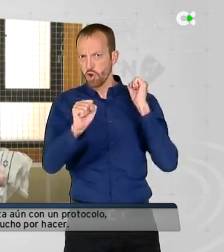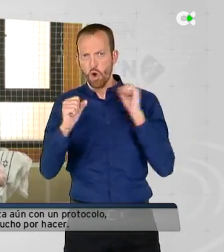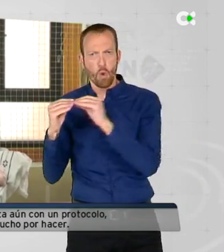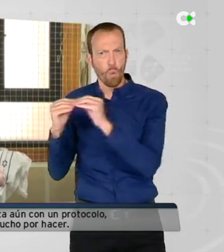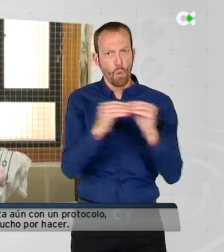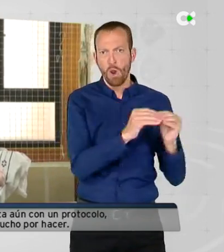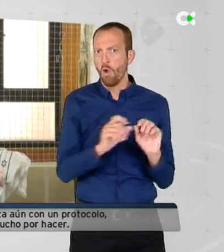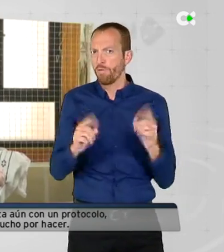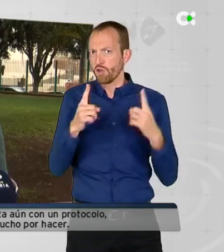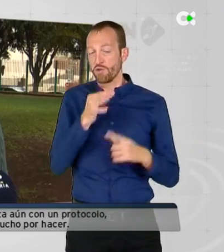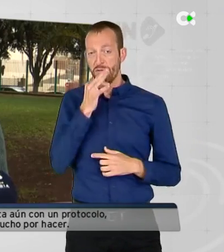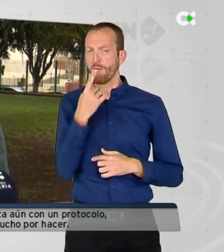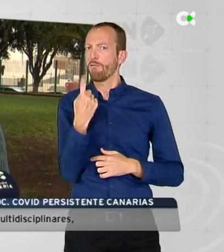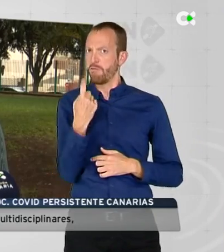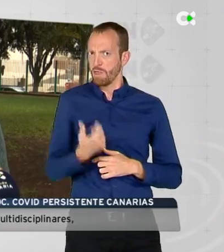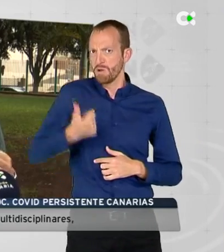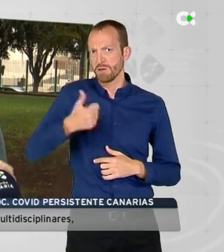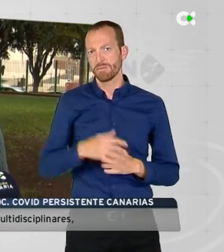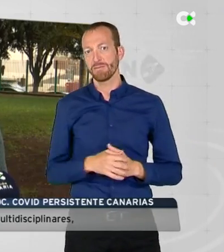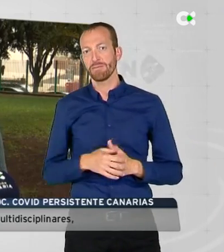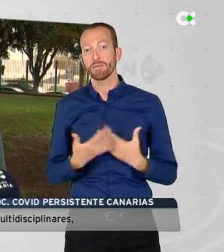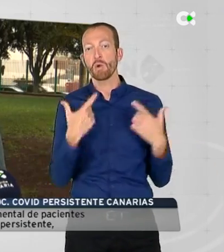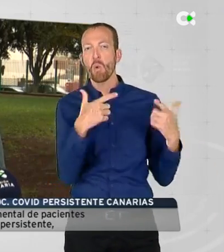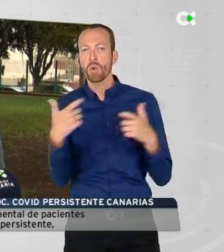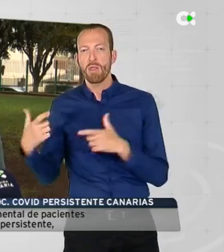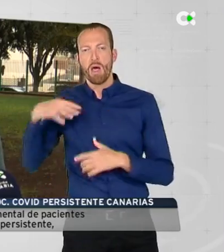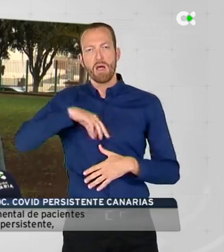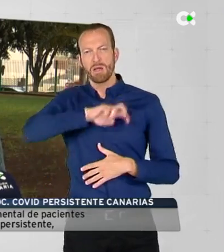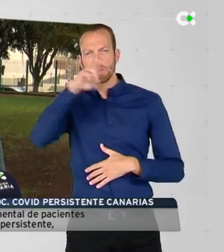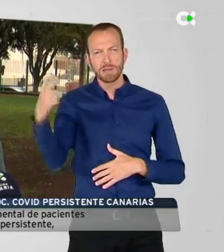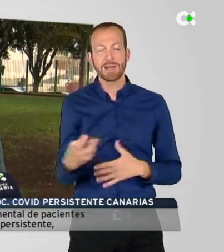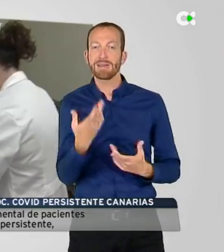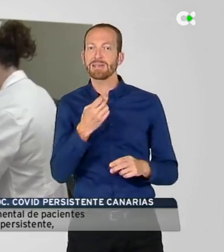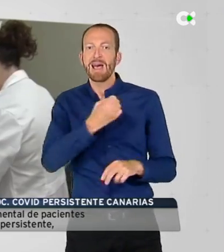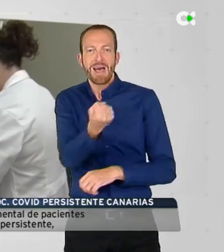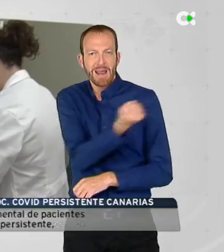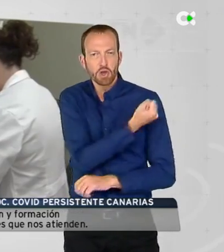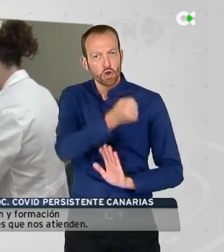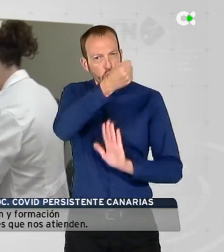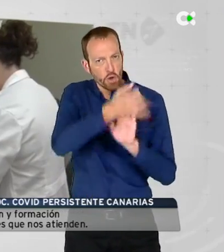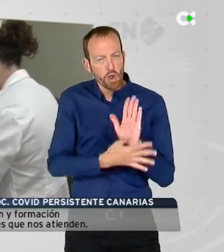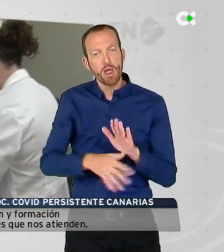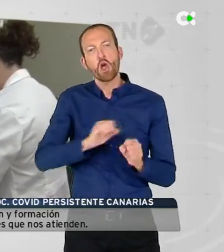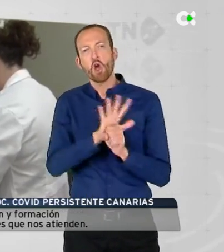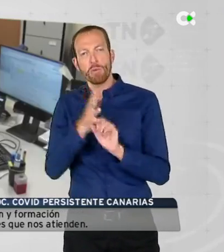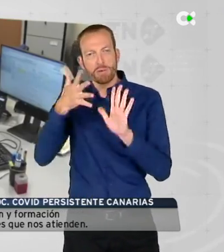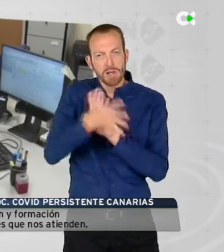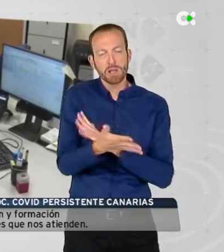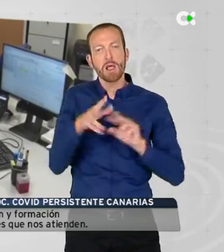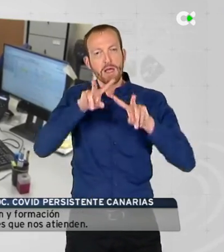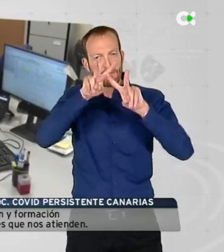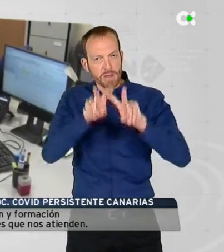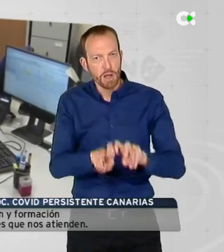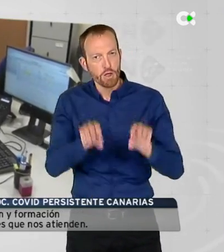que da mucho por hacer. Las unidades multidisciplinares, el registro fundamental de pacientes, pecho o COVID persistente, investigación y formación de los